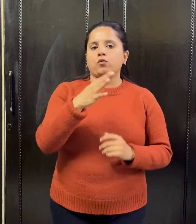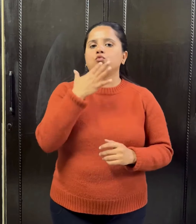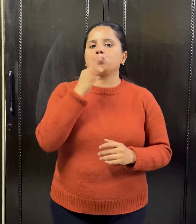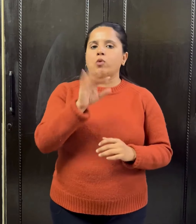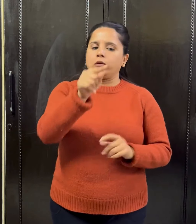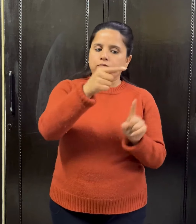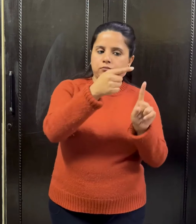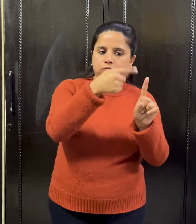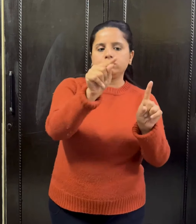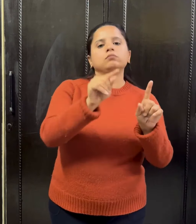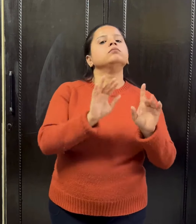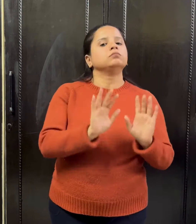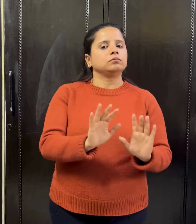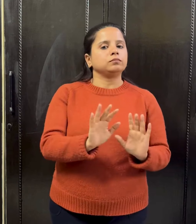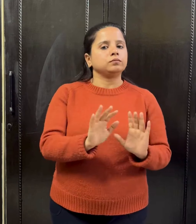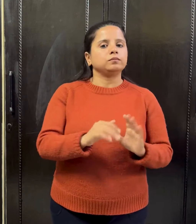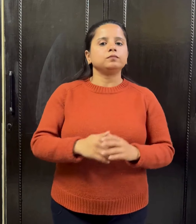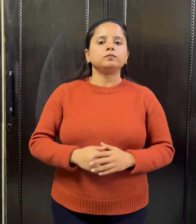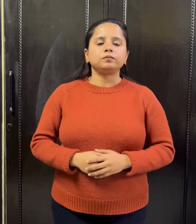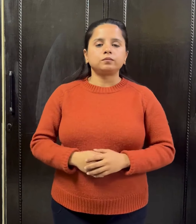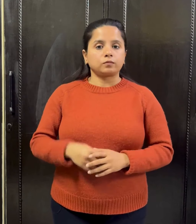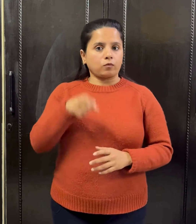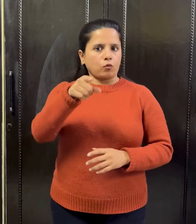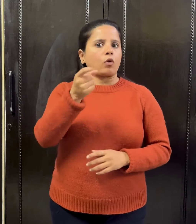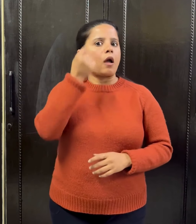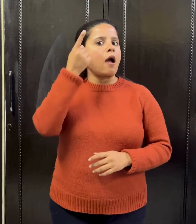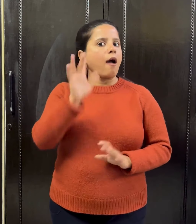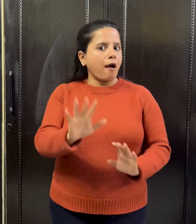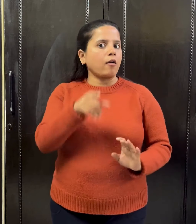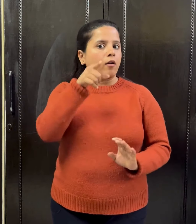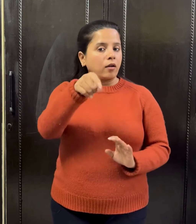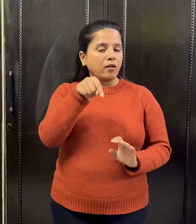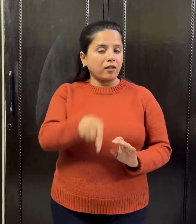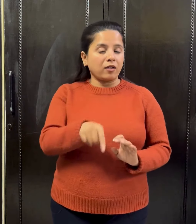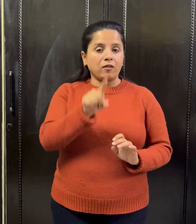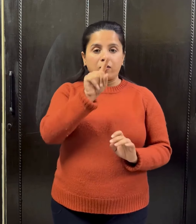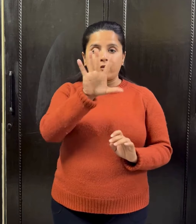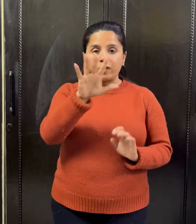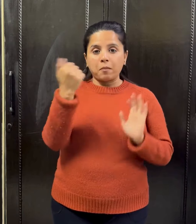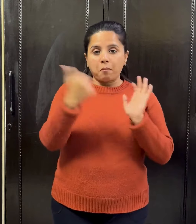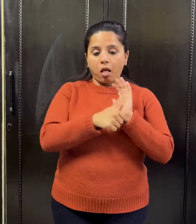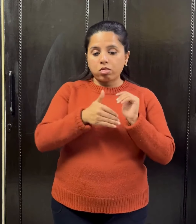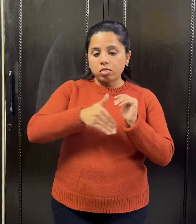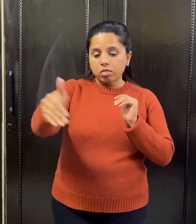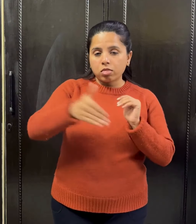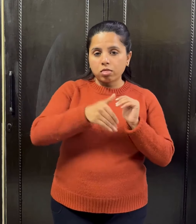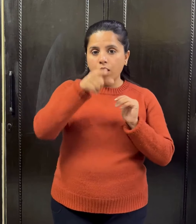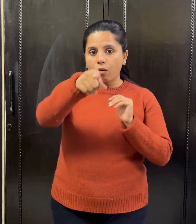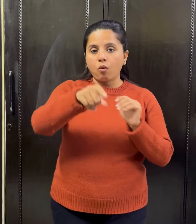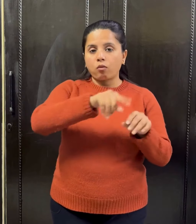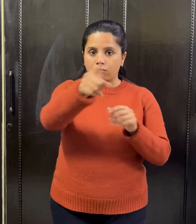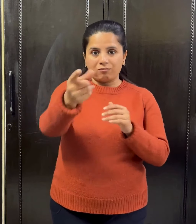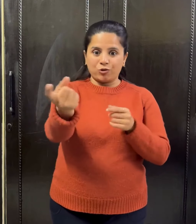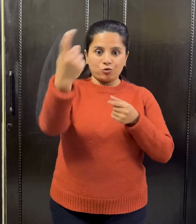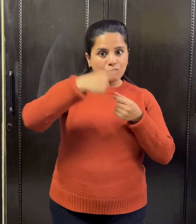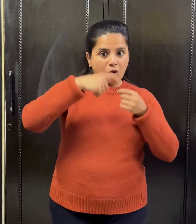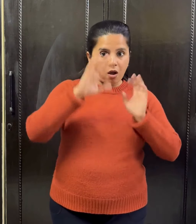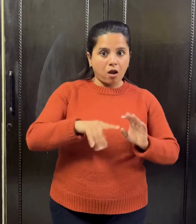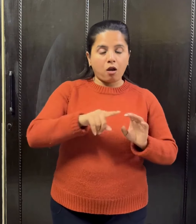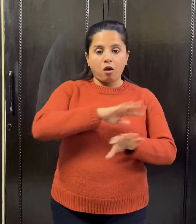हैं। आप समझते हैं कि 15 महीने में जो डिलीवरेबल्स पूरे करने हैं उनका